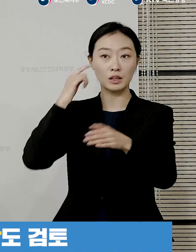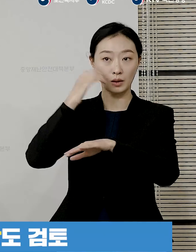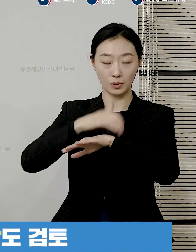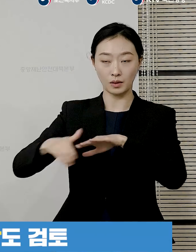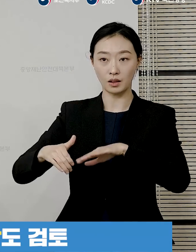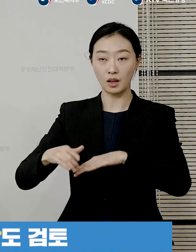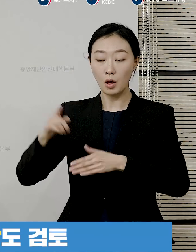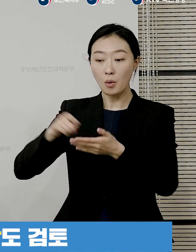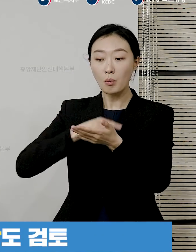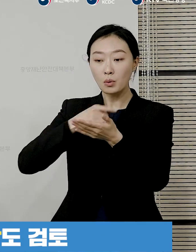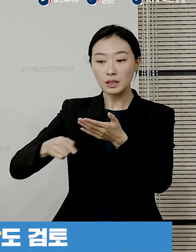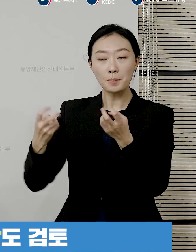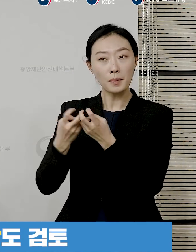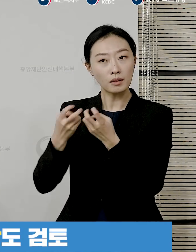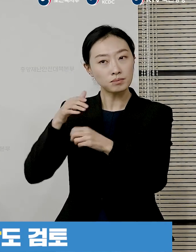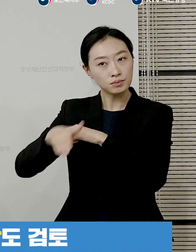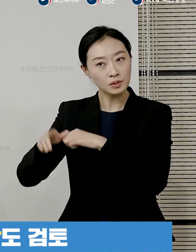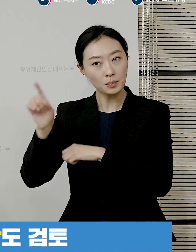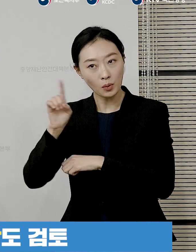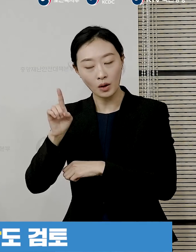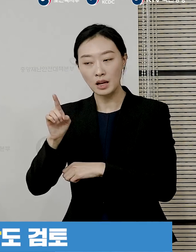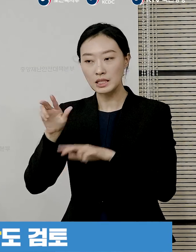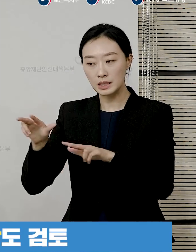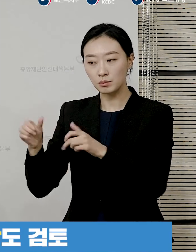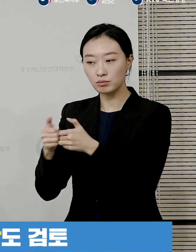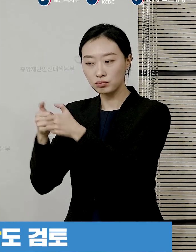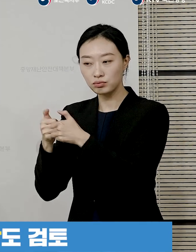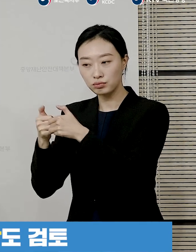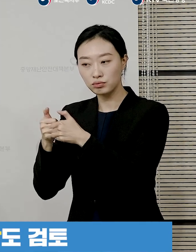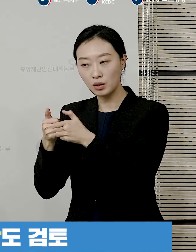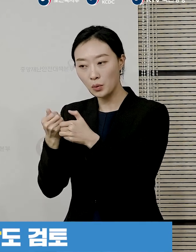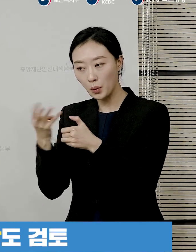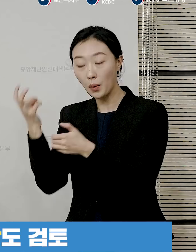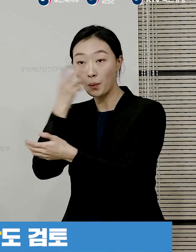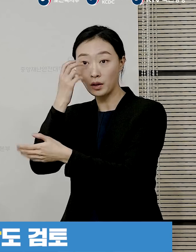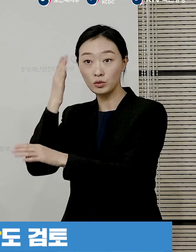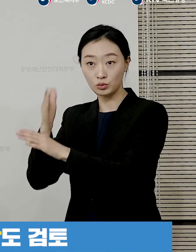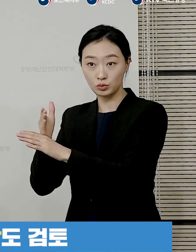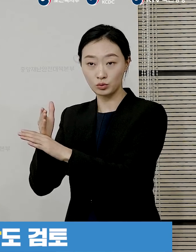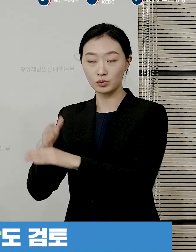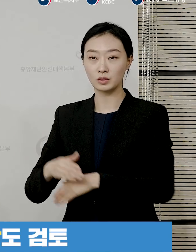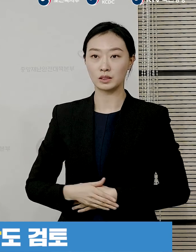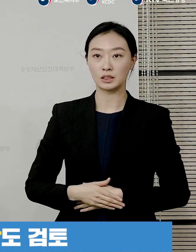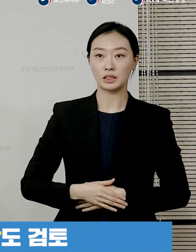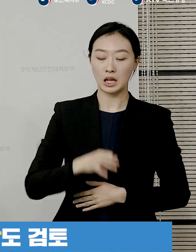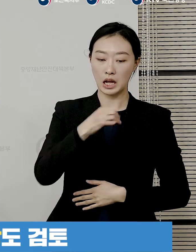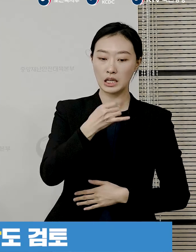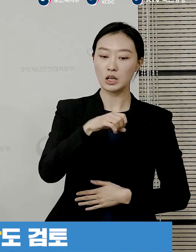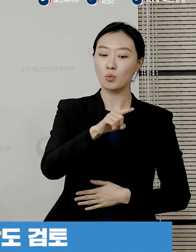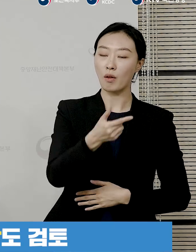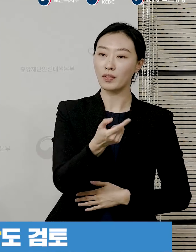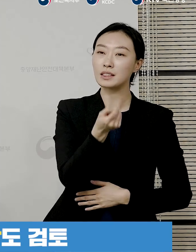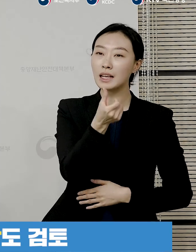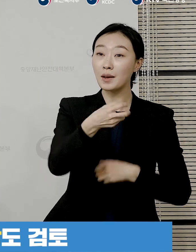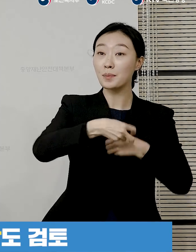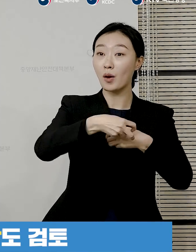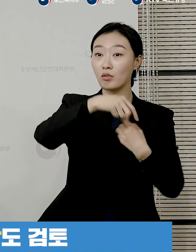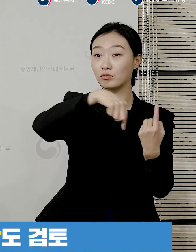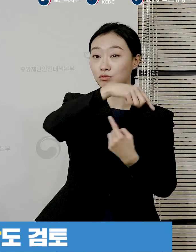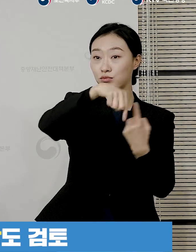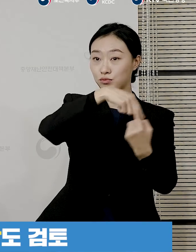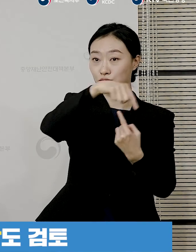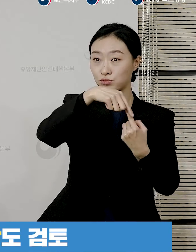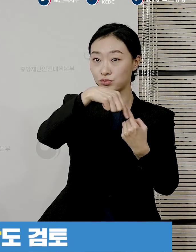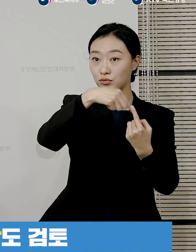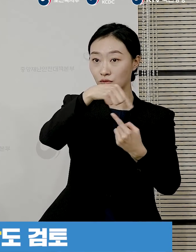방식에 대해서는 몇 가지 검토를 하고 있는데 의원급 의료기관을 경영하고 계셨던 의료인의